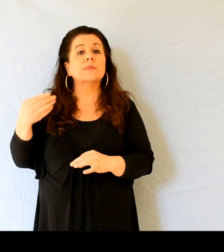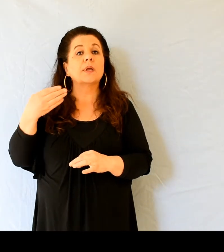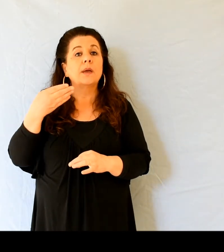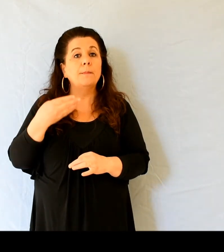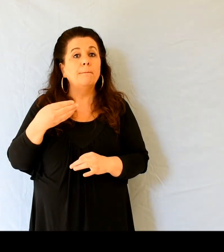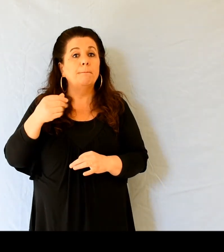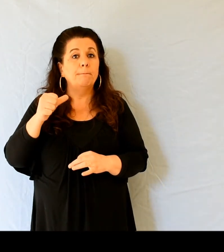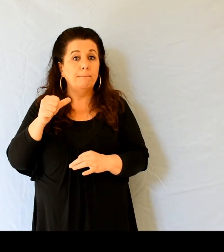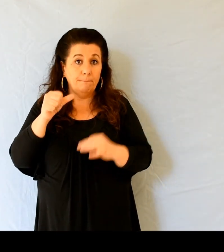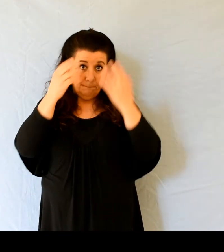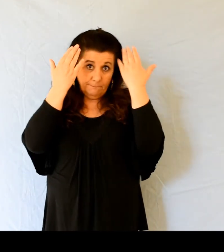Marie-Madeleine,